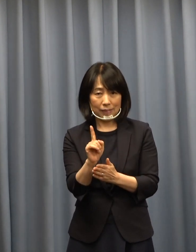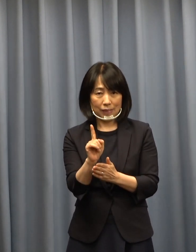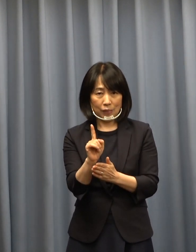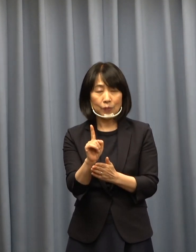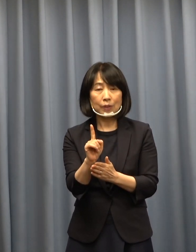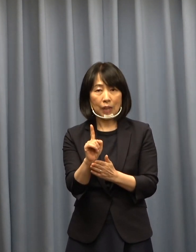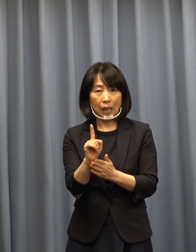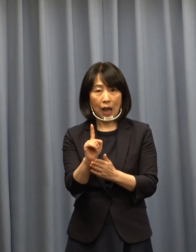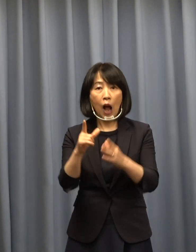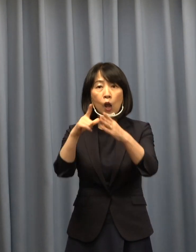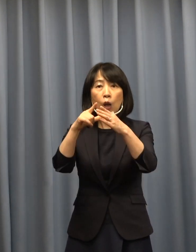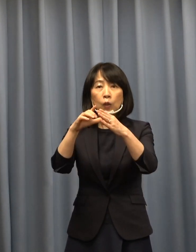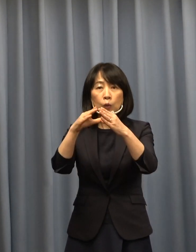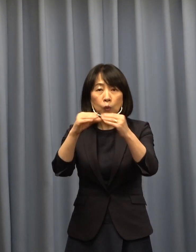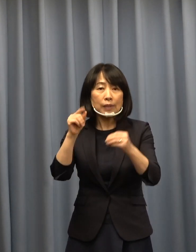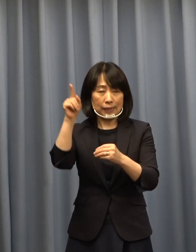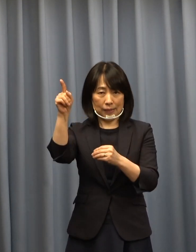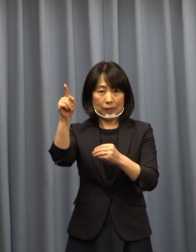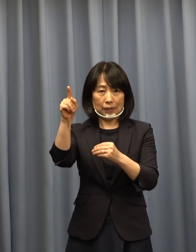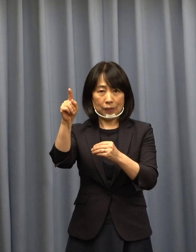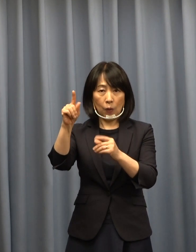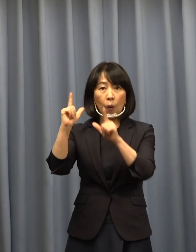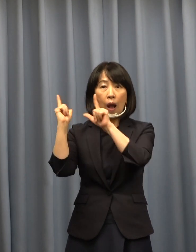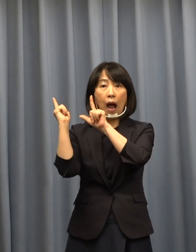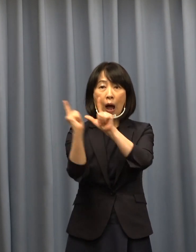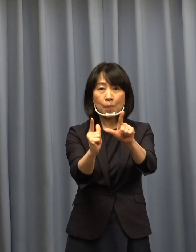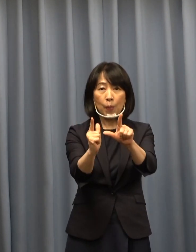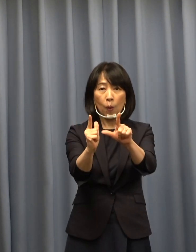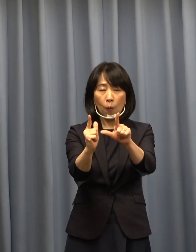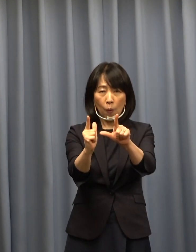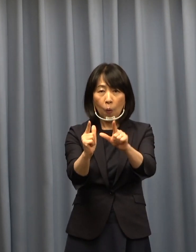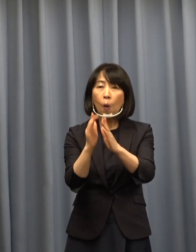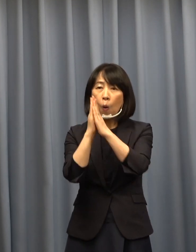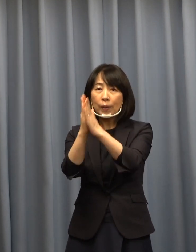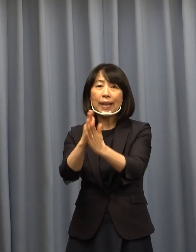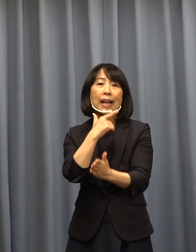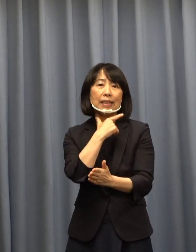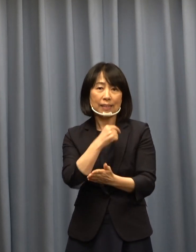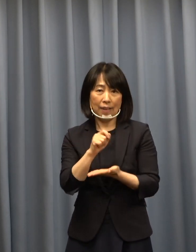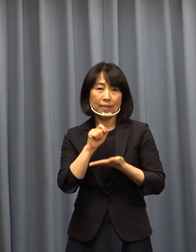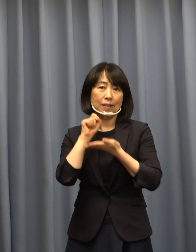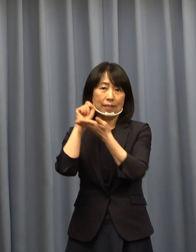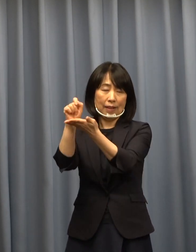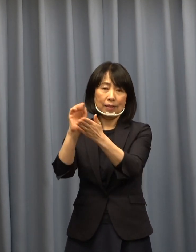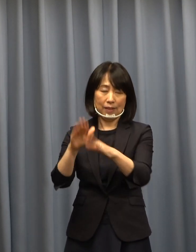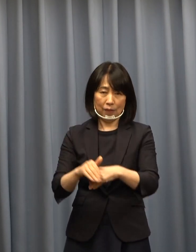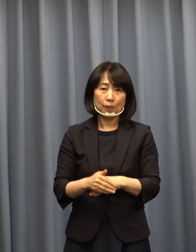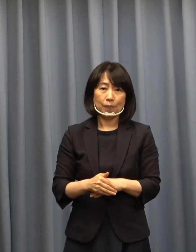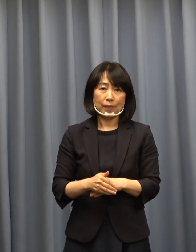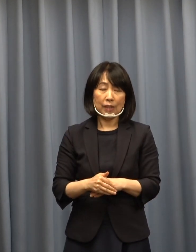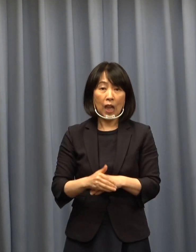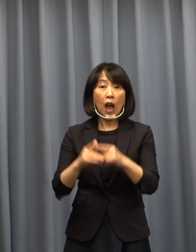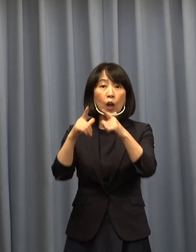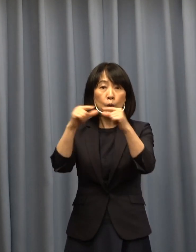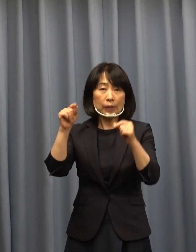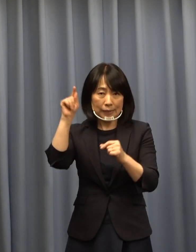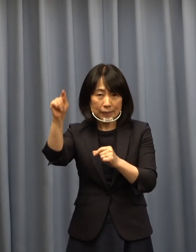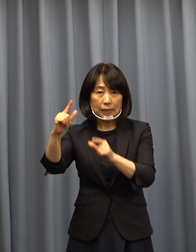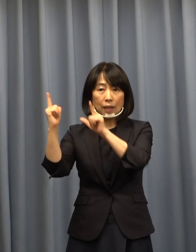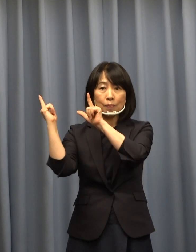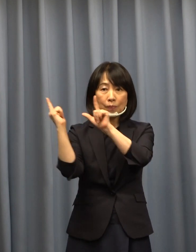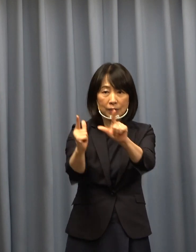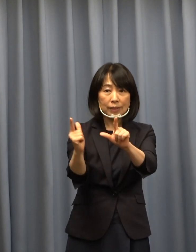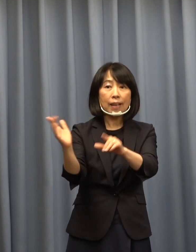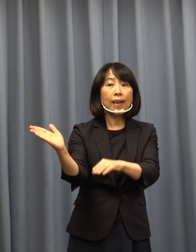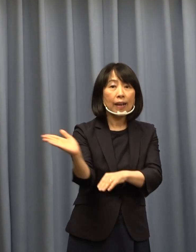工事の更新でありますので、これをやっていただいた後に国の基本的対処方針が出てきたときに、先生